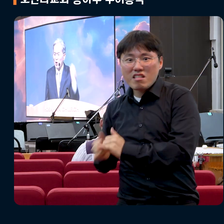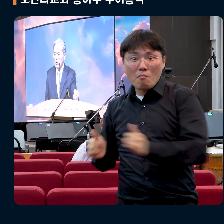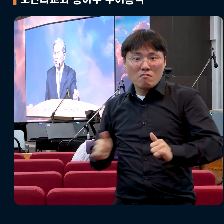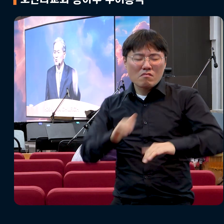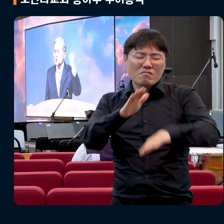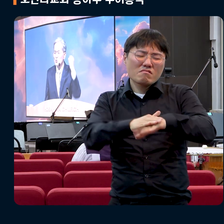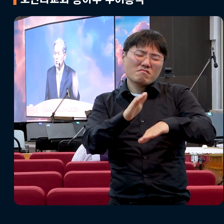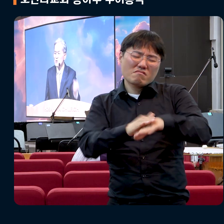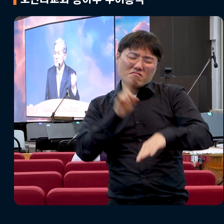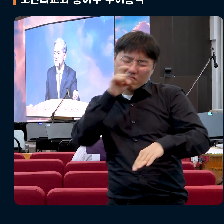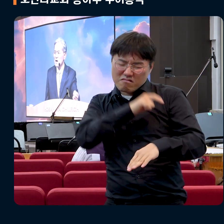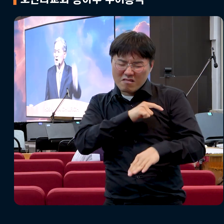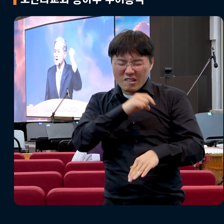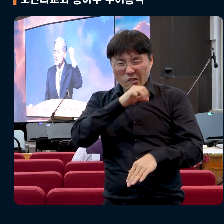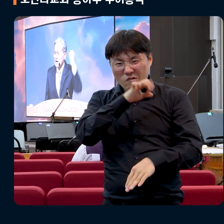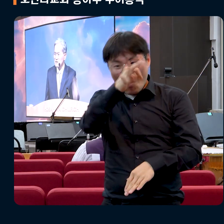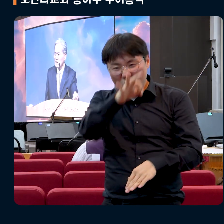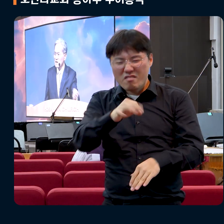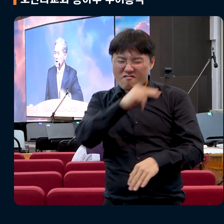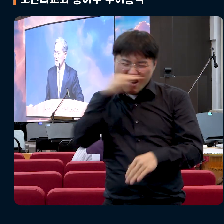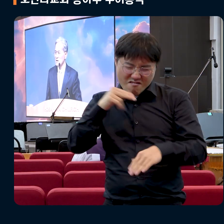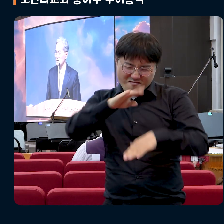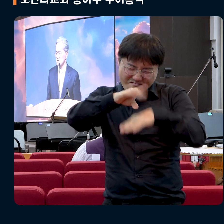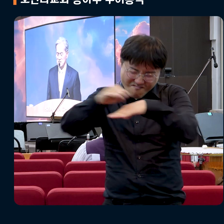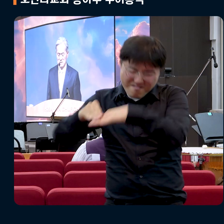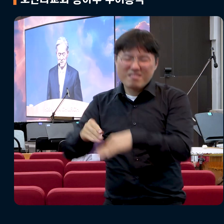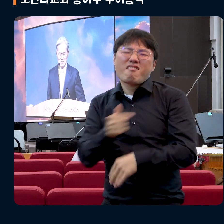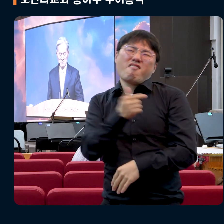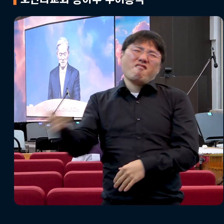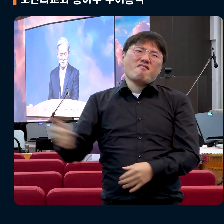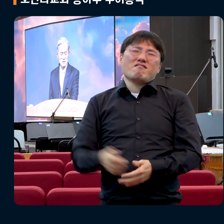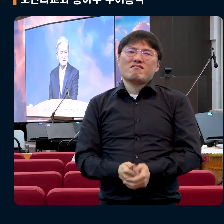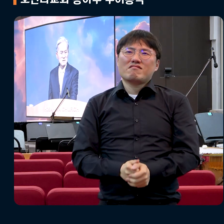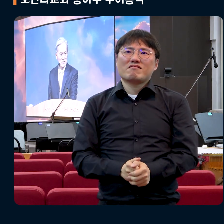손에는요, 더러운 돈 냄새가 가득하다.